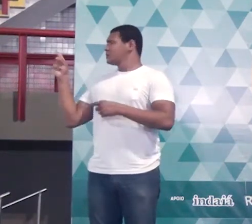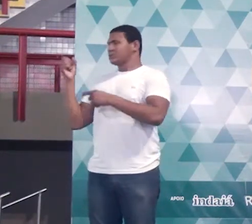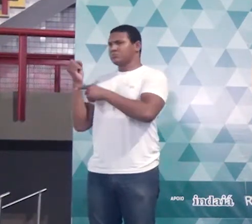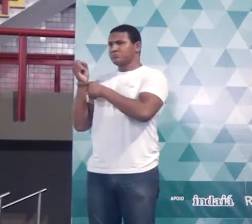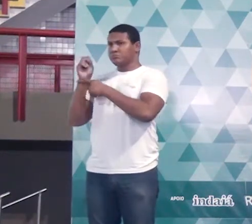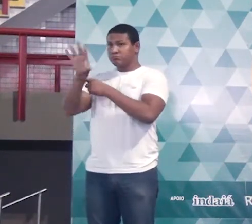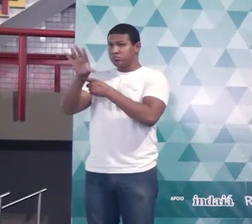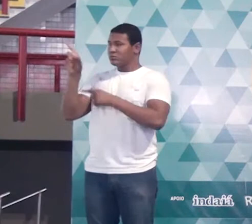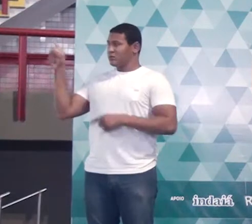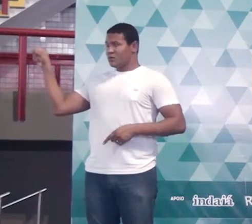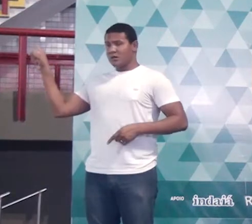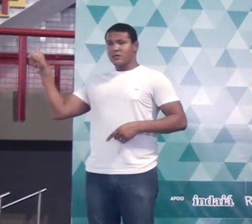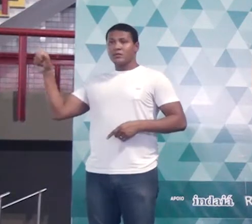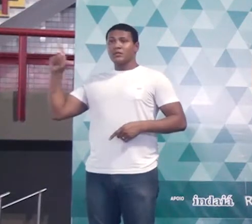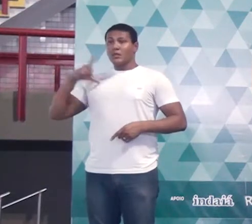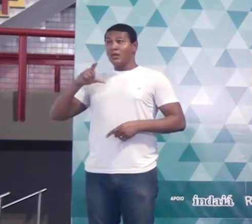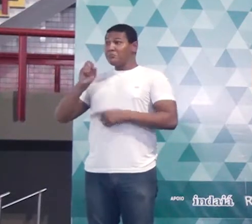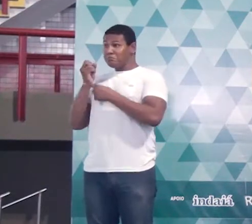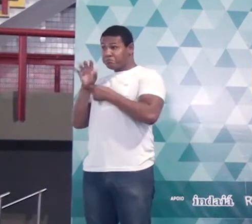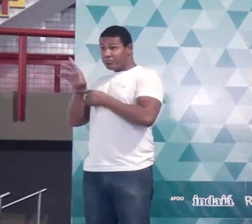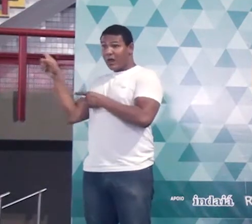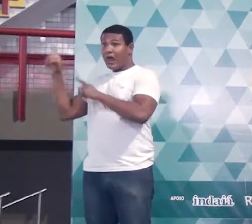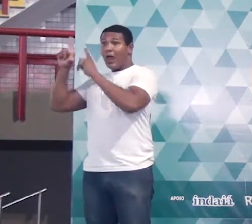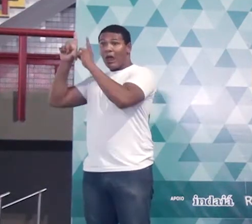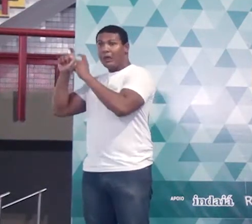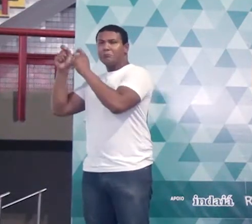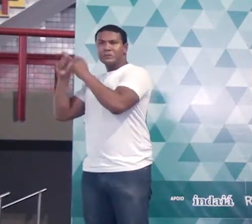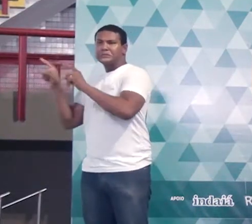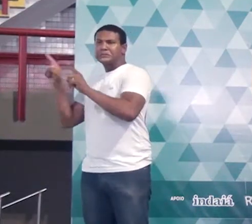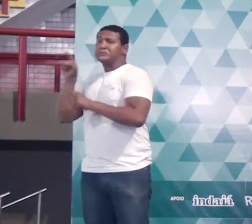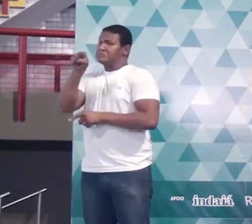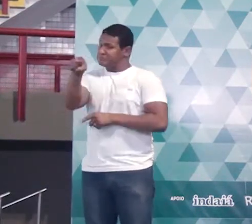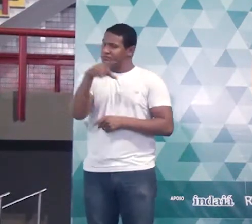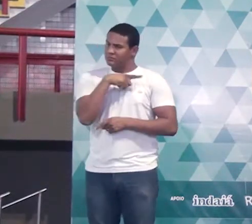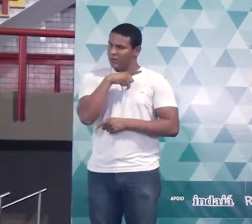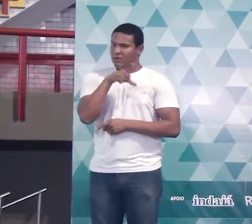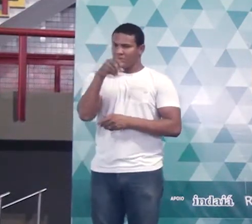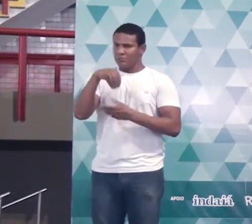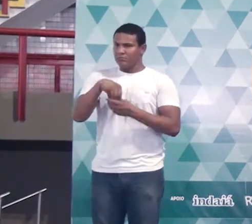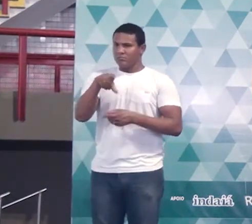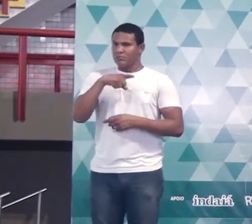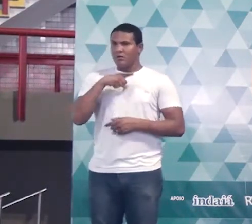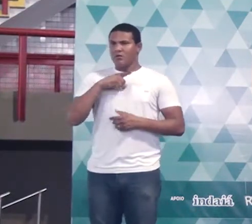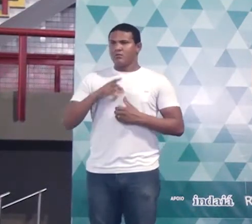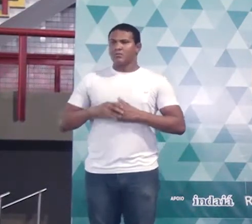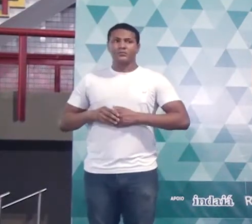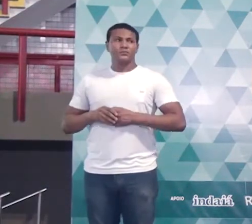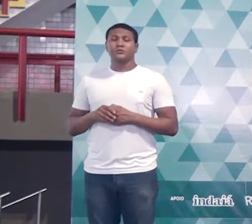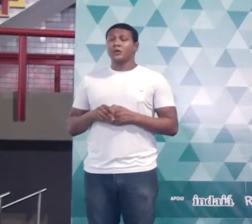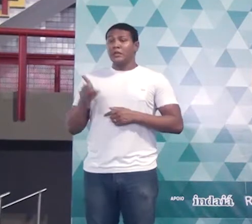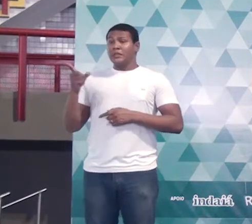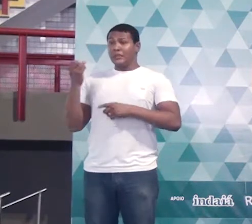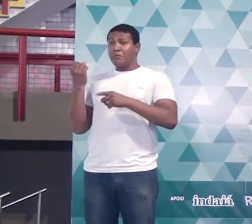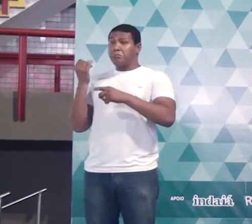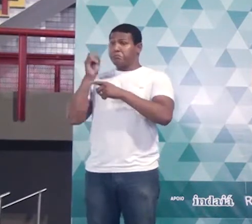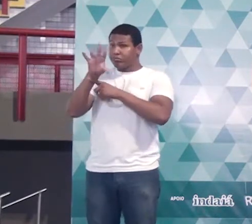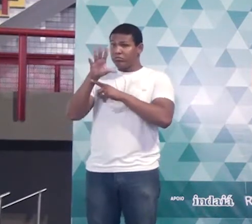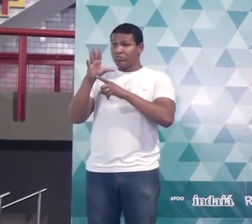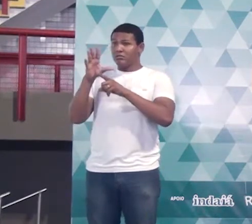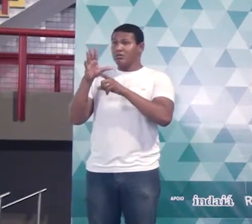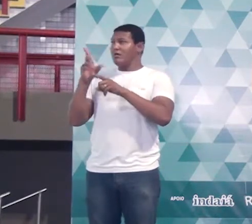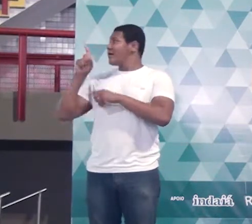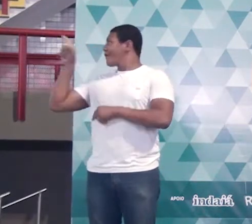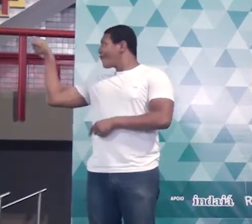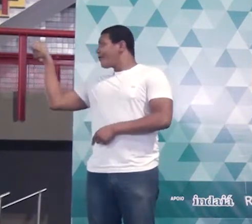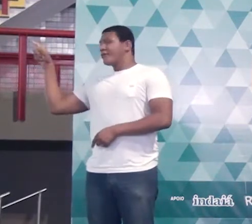aparecer aqui está aí. Nem se preocupe não, tá? Tudo que aparecer nos slides vai estar